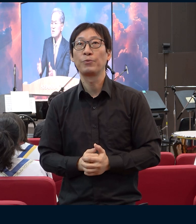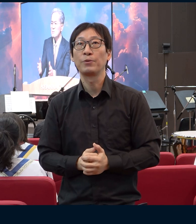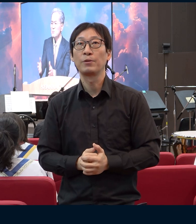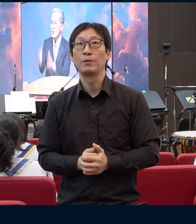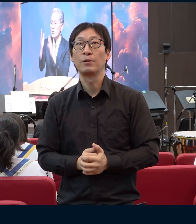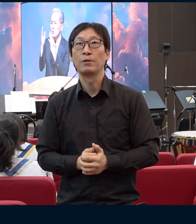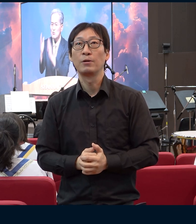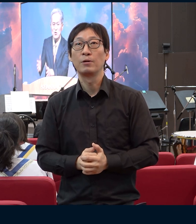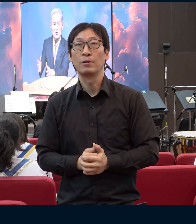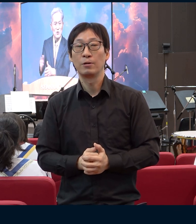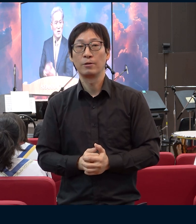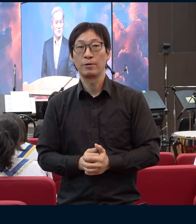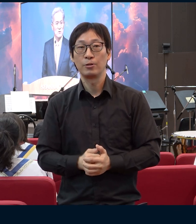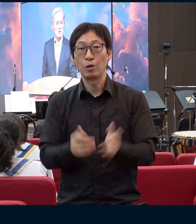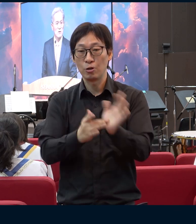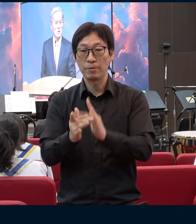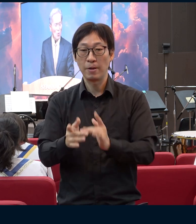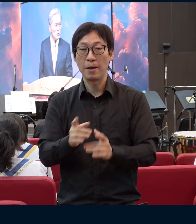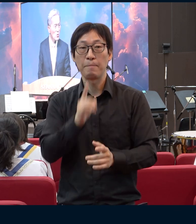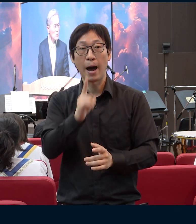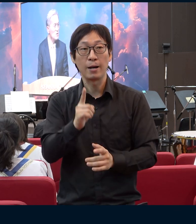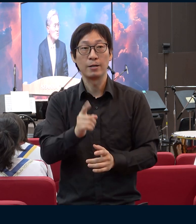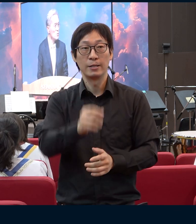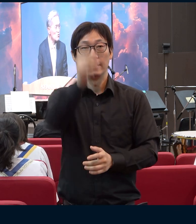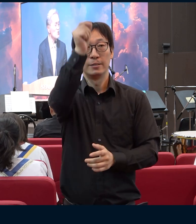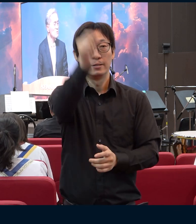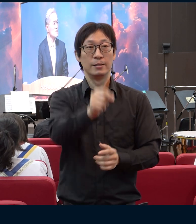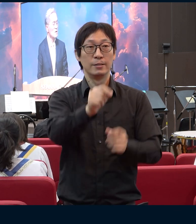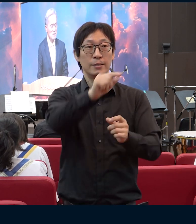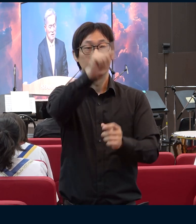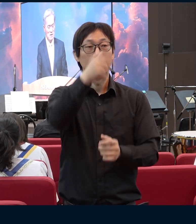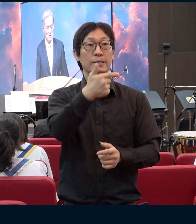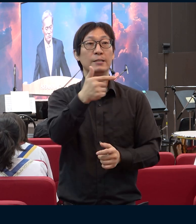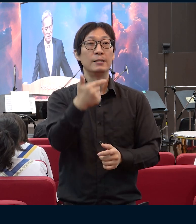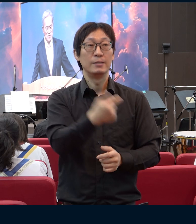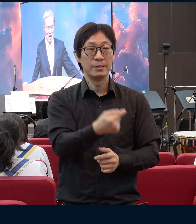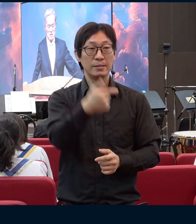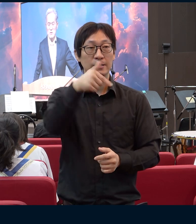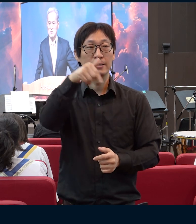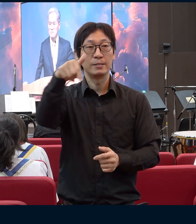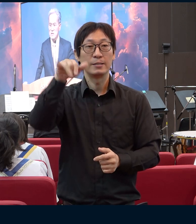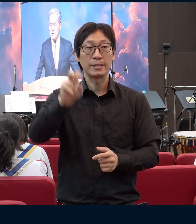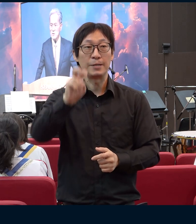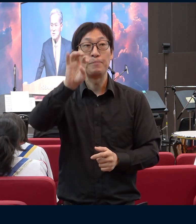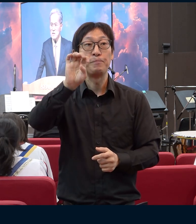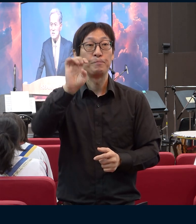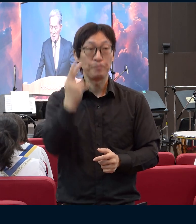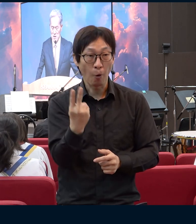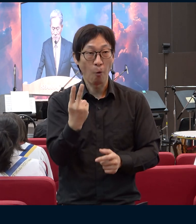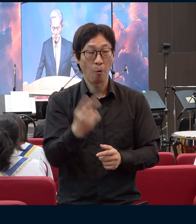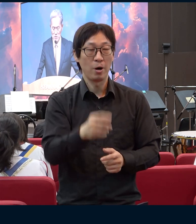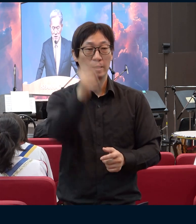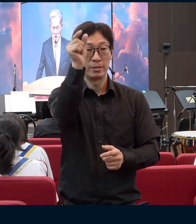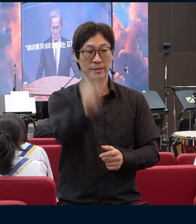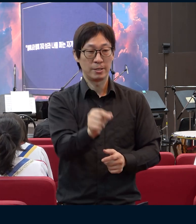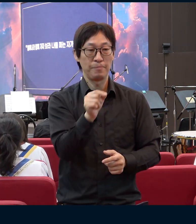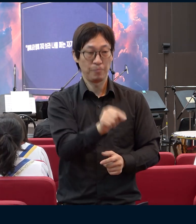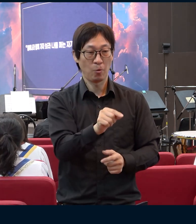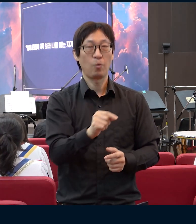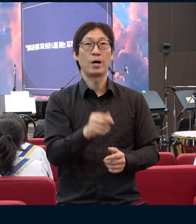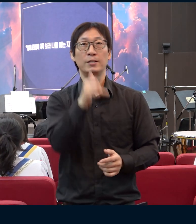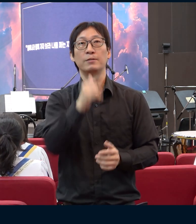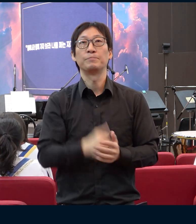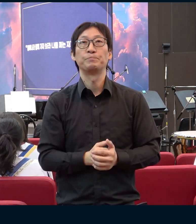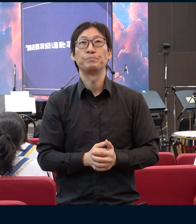온통 느낌표 투성이었다는 거죠. 온통 느낌표 투성입니다. 우리 42절, 마지막 절인 42절을